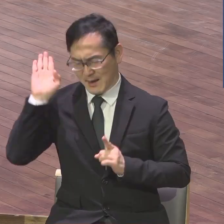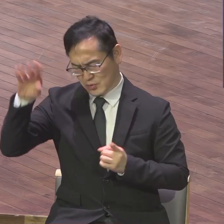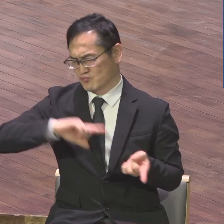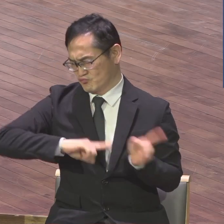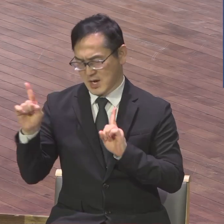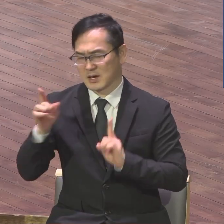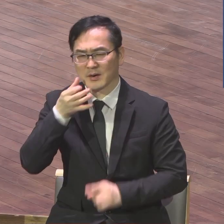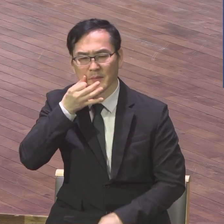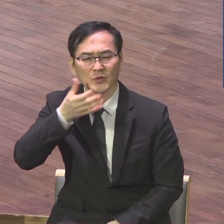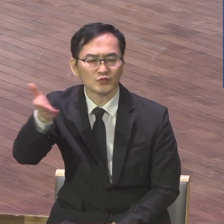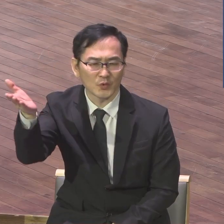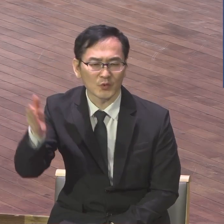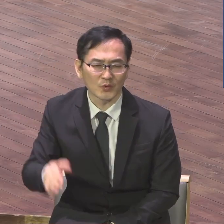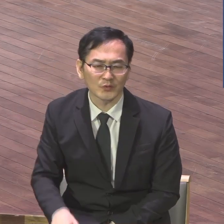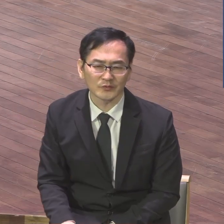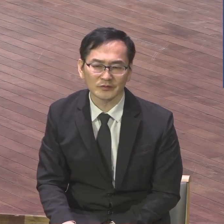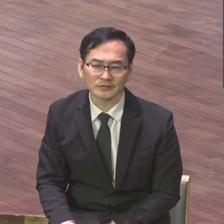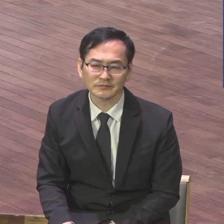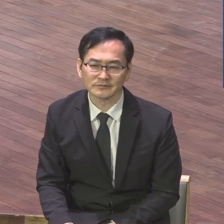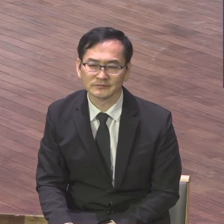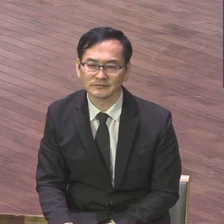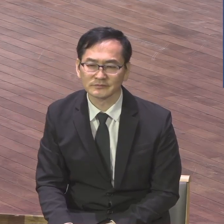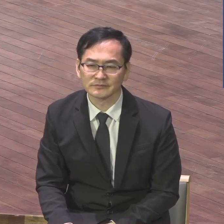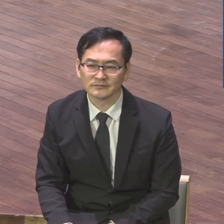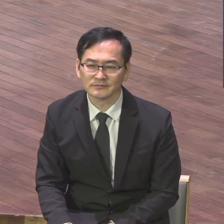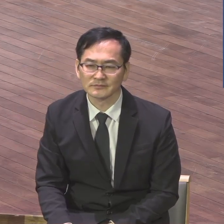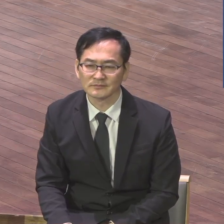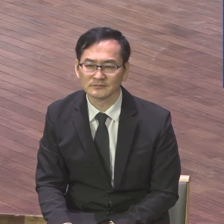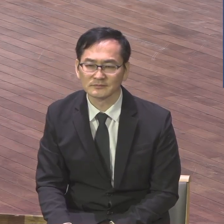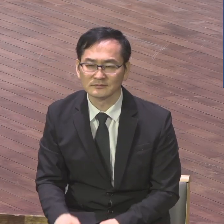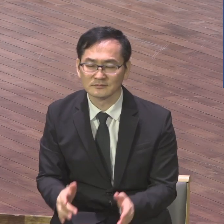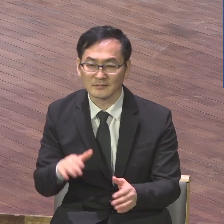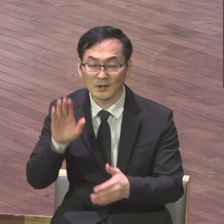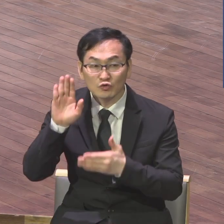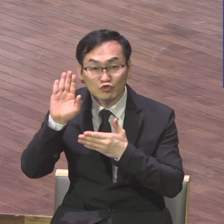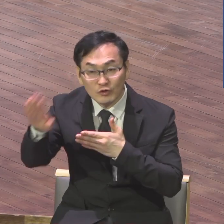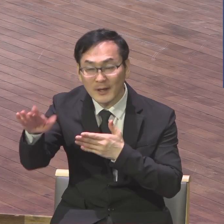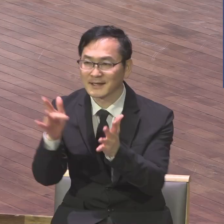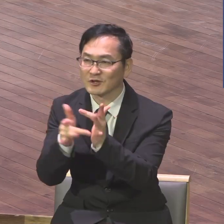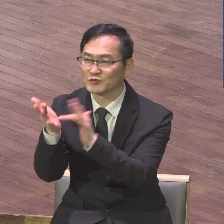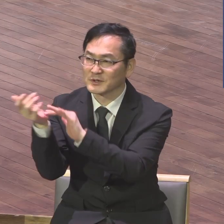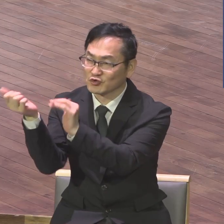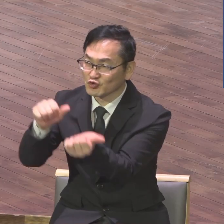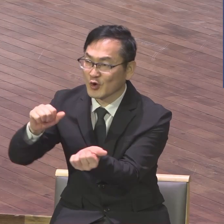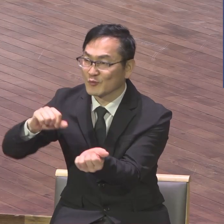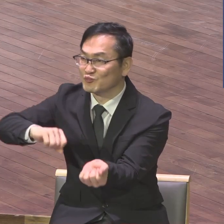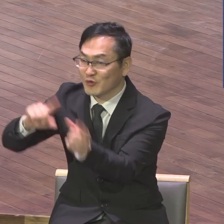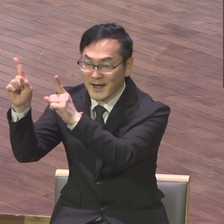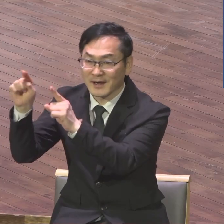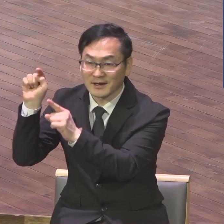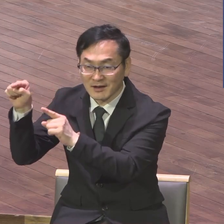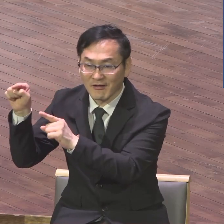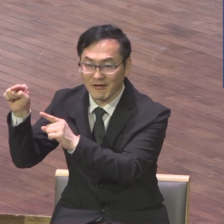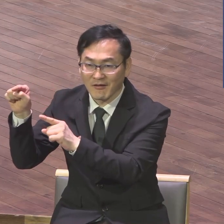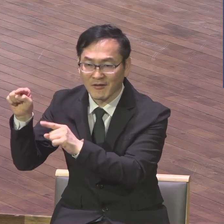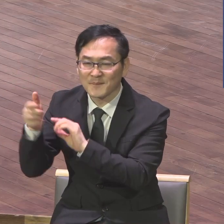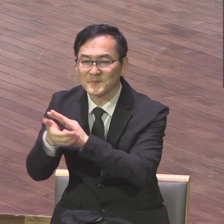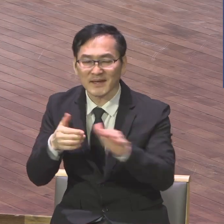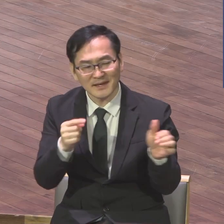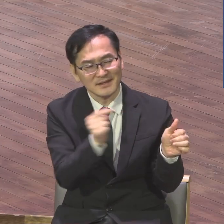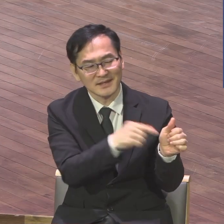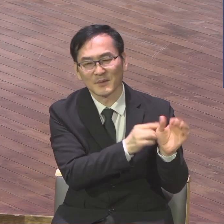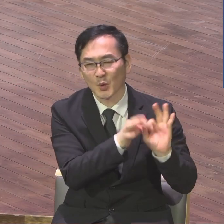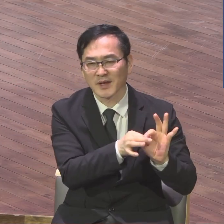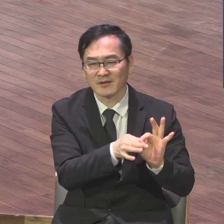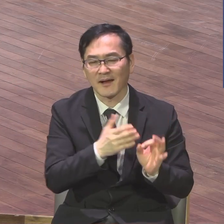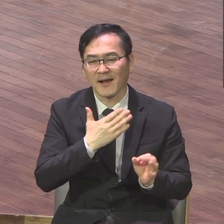얼마 후에 이제 직접 예수님이 십자가에 죽으시고 부활하실 것을 이 사건 통해서 미리 다 예고하신